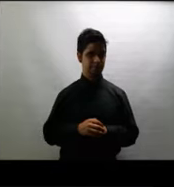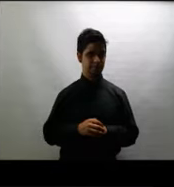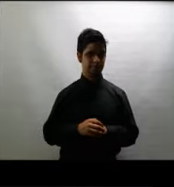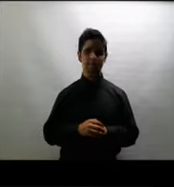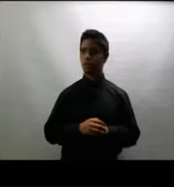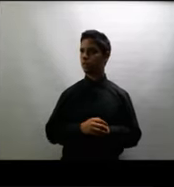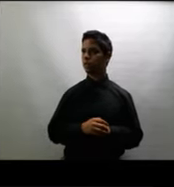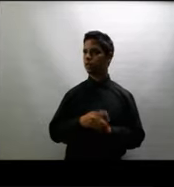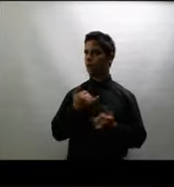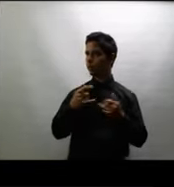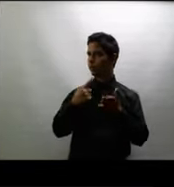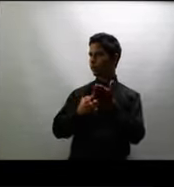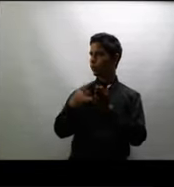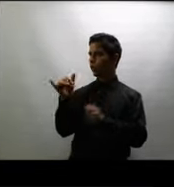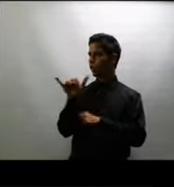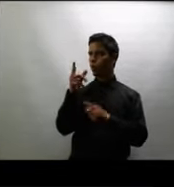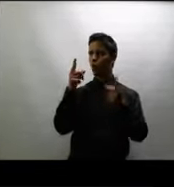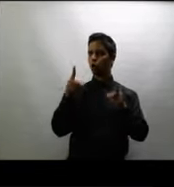dos candidatos. Sí, no.